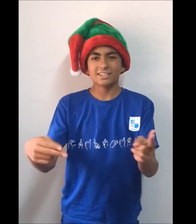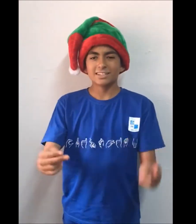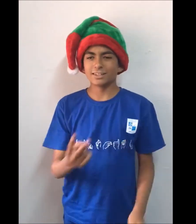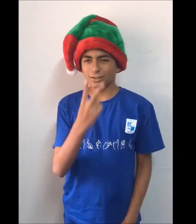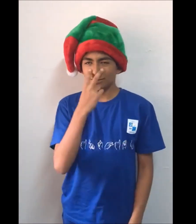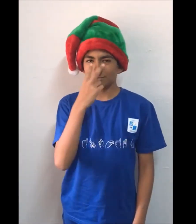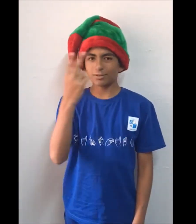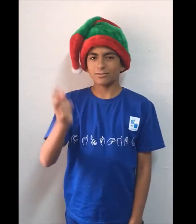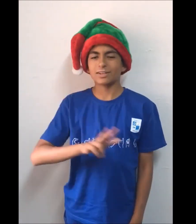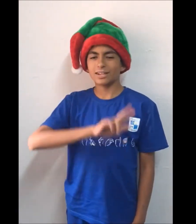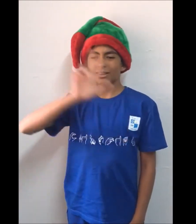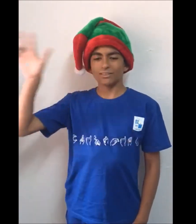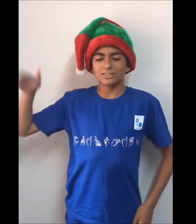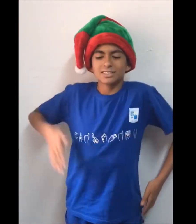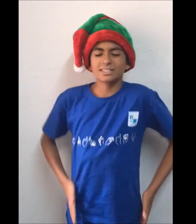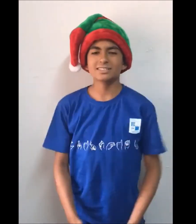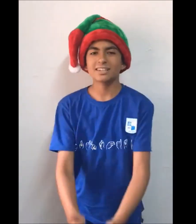río por ver al Dios nacer